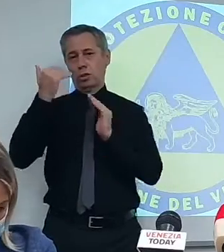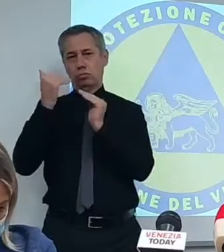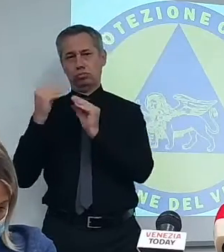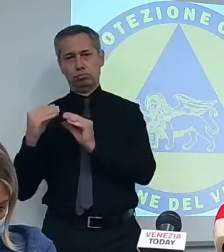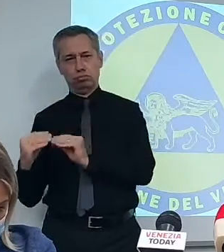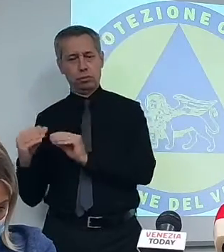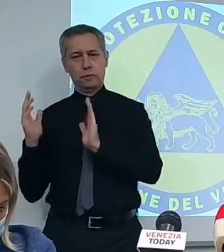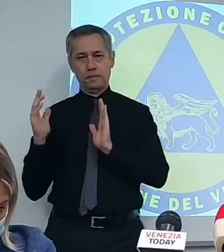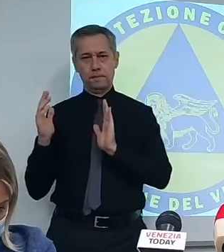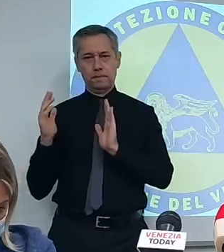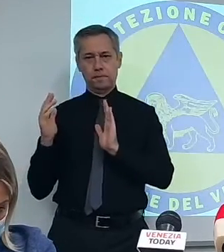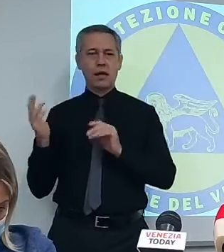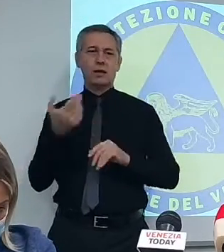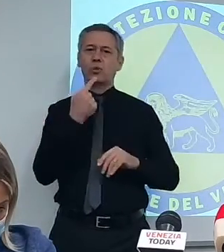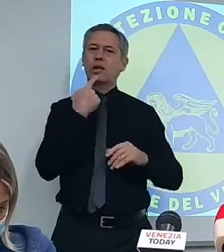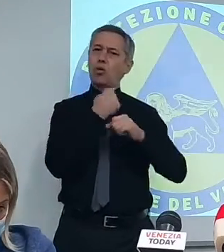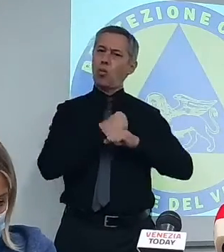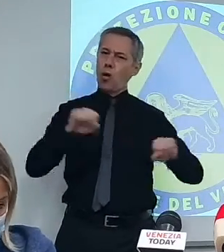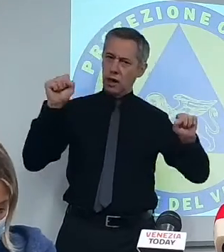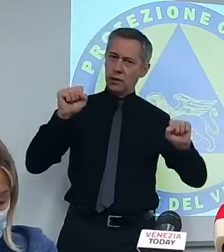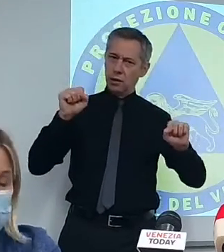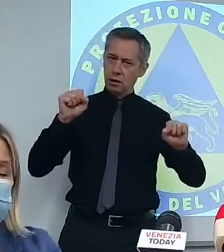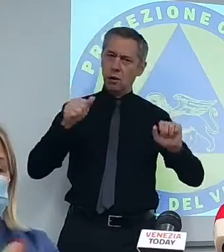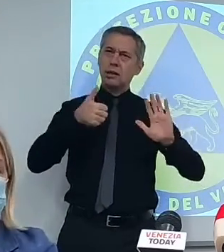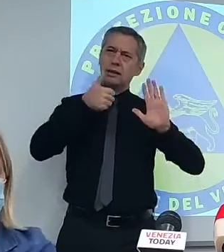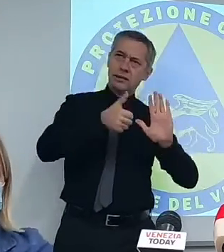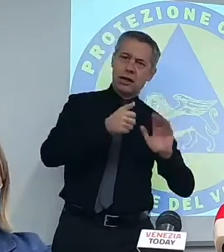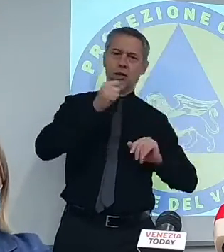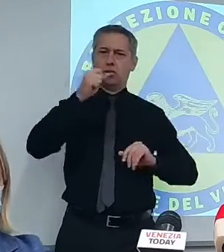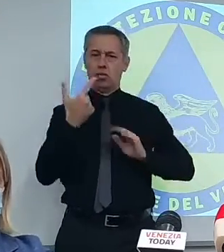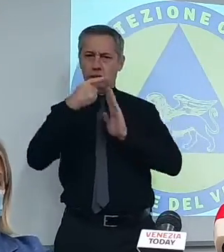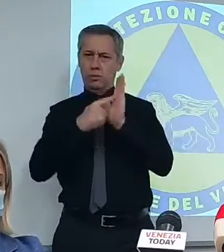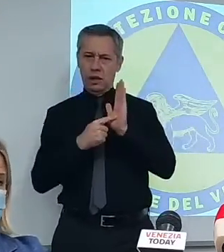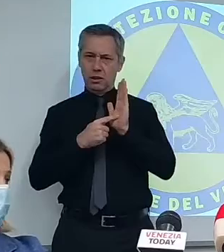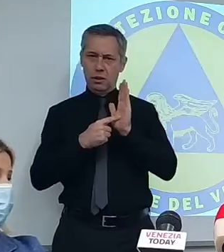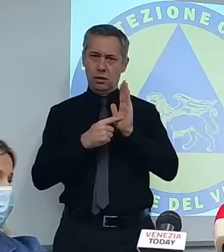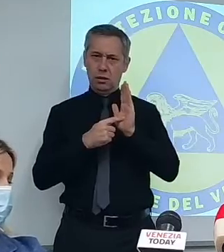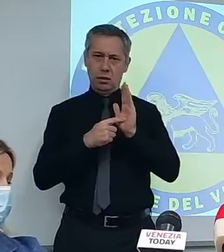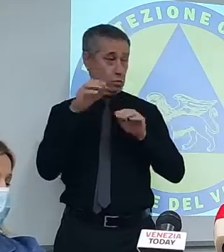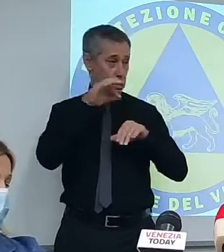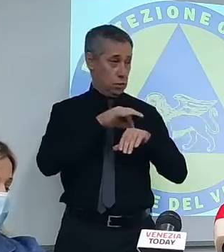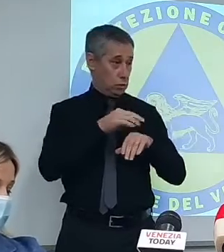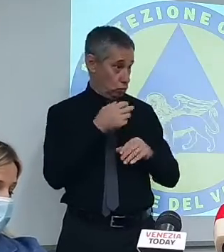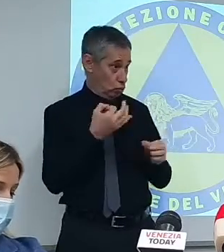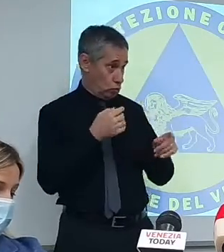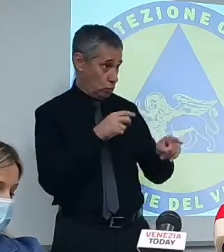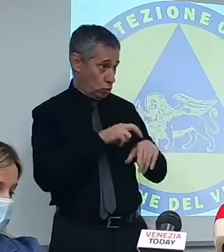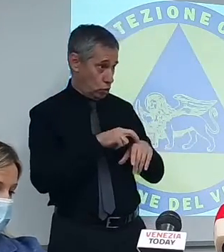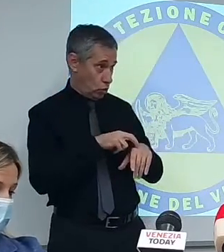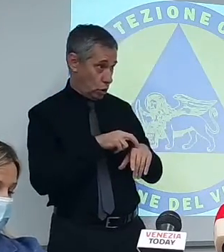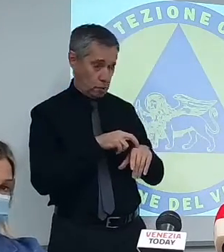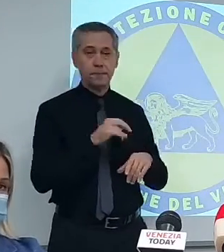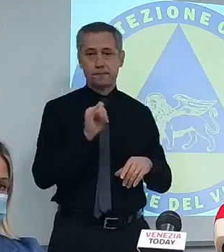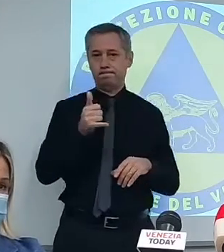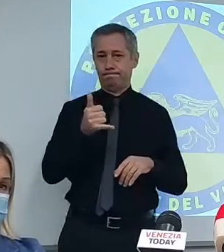dose da dare ai guariti si dice dai 6 12 mesi dopo l'infezione giusto per mongillo quindi sin